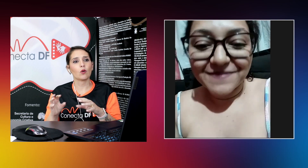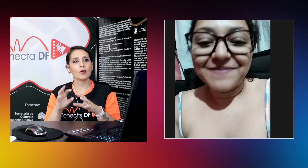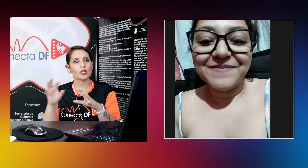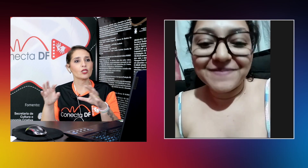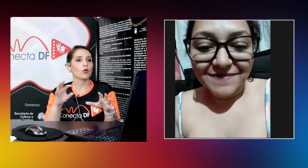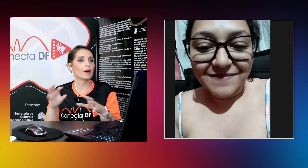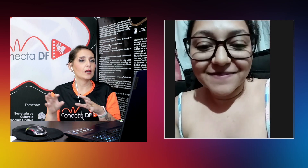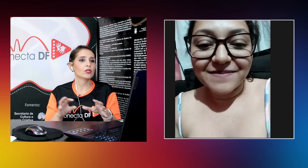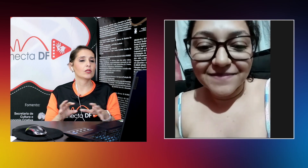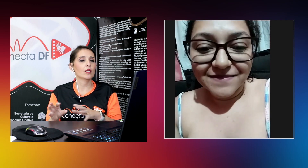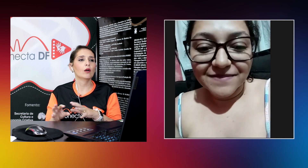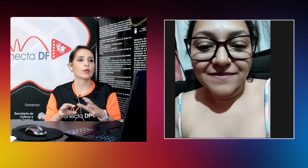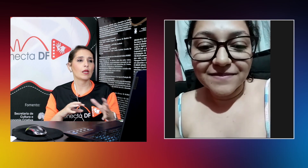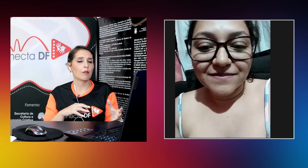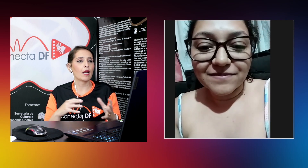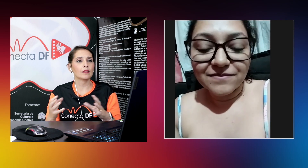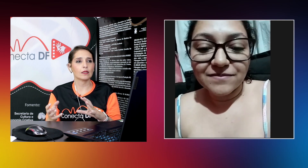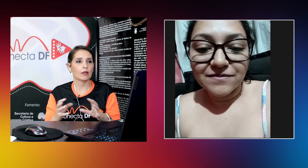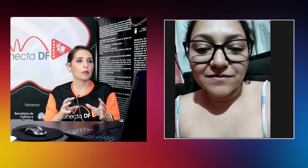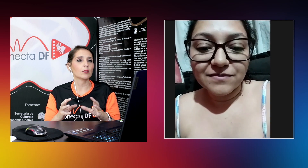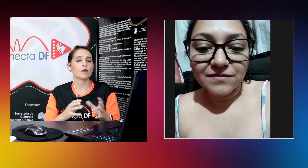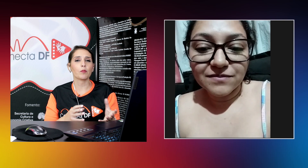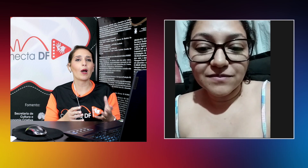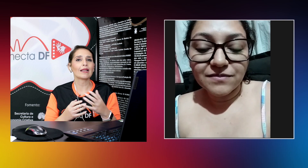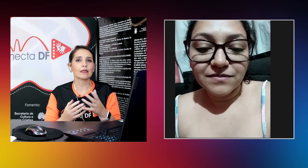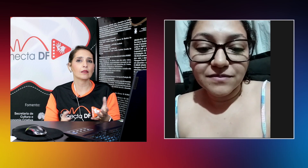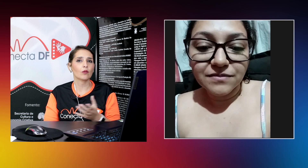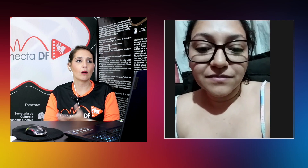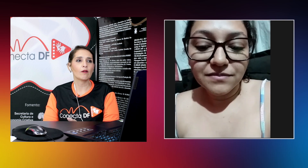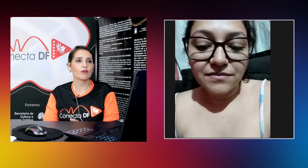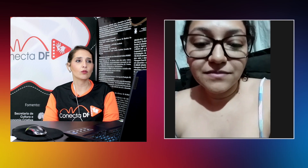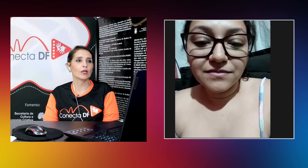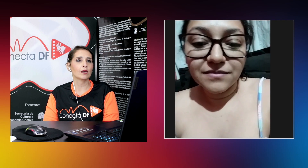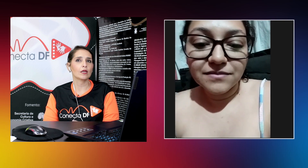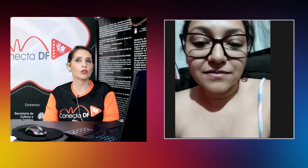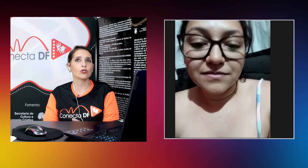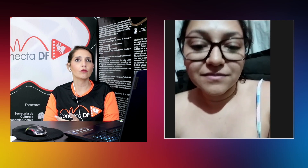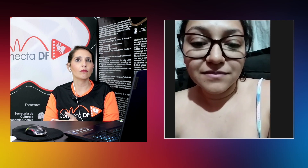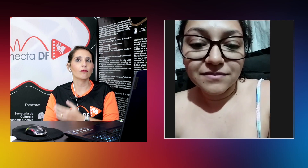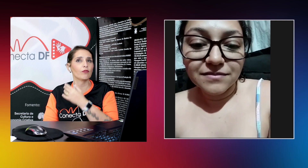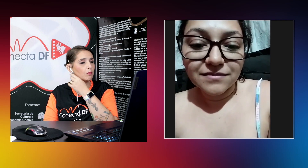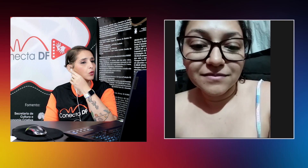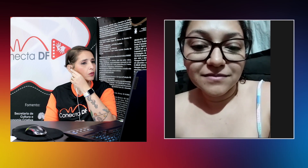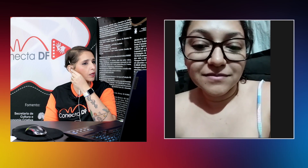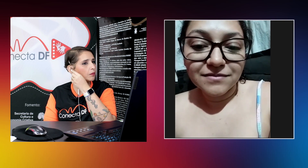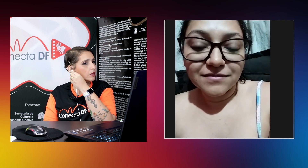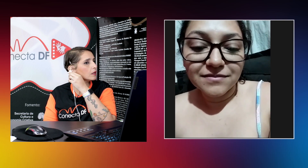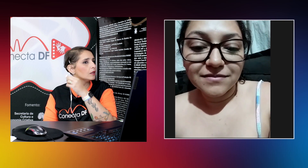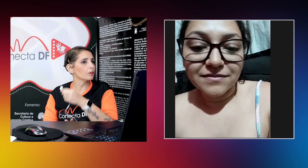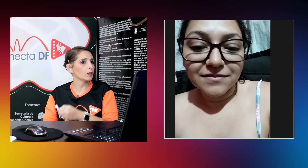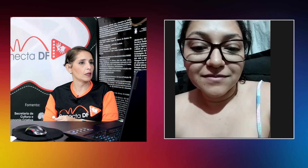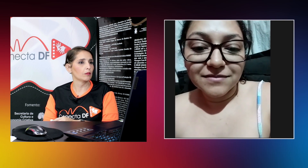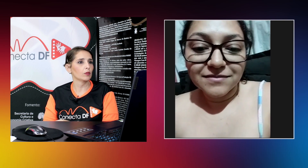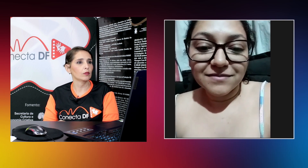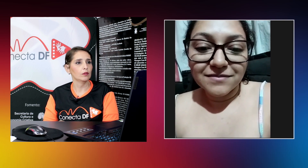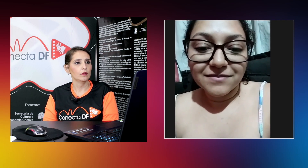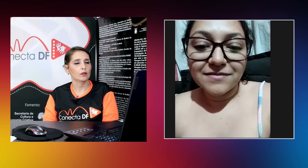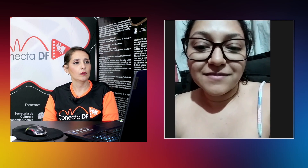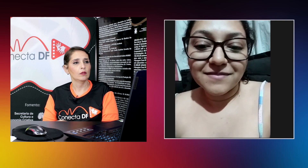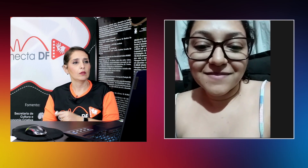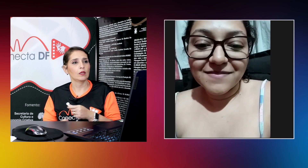E geralmente é de alguma região que tem mais, que tem menos. Por exemplo, ata não é uma fruta que a gente vê muito aqui em Brasília, por